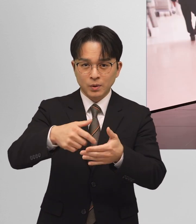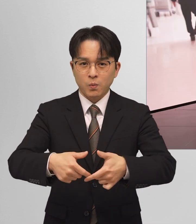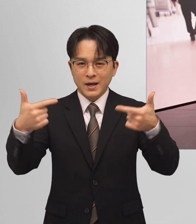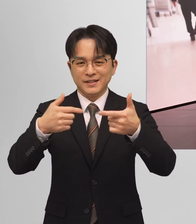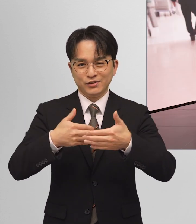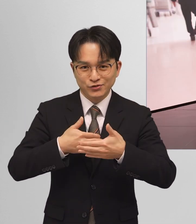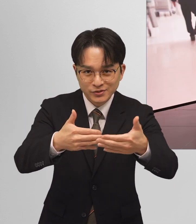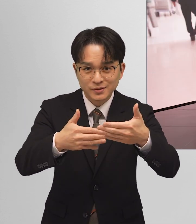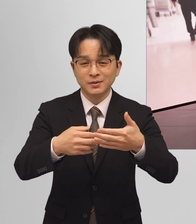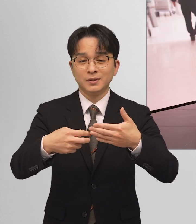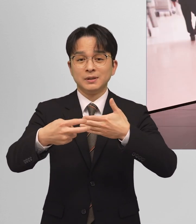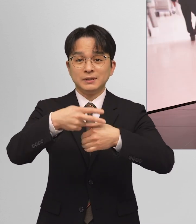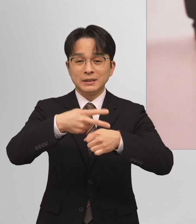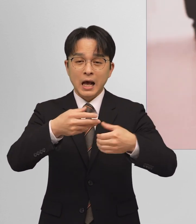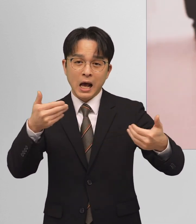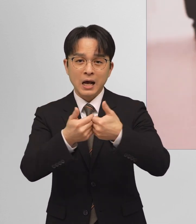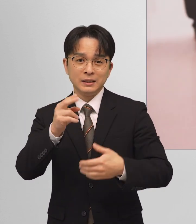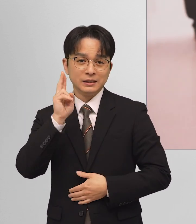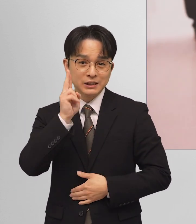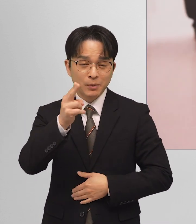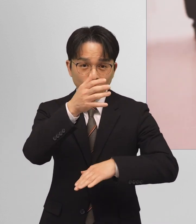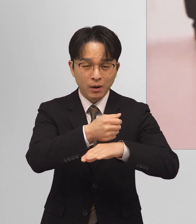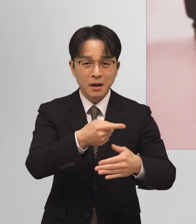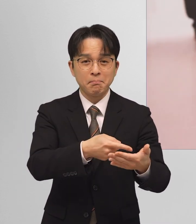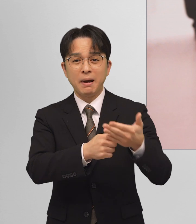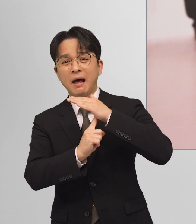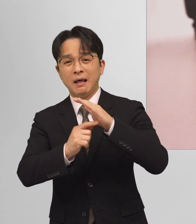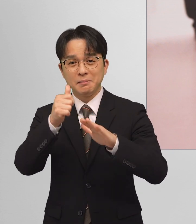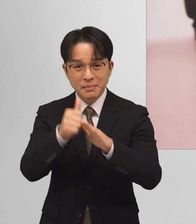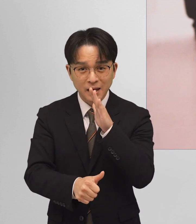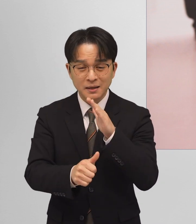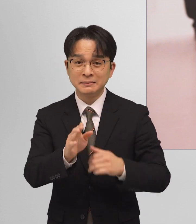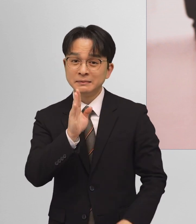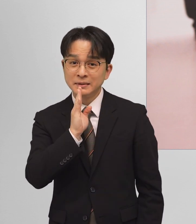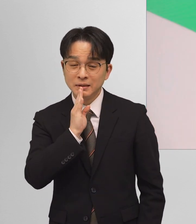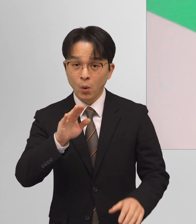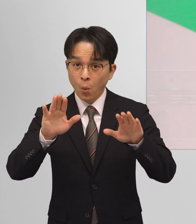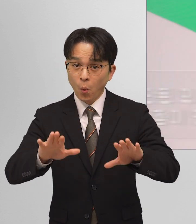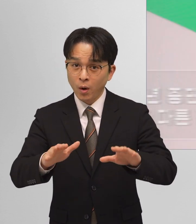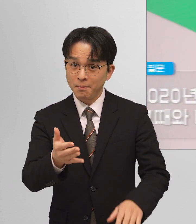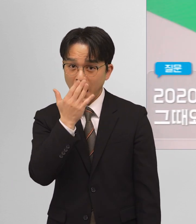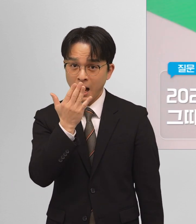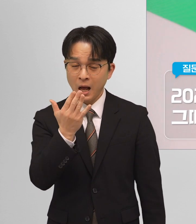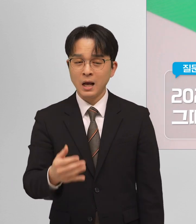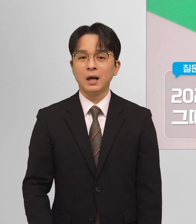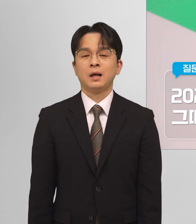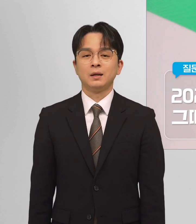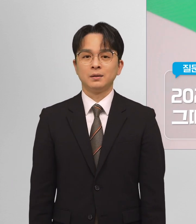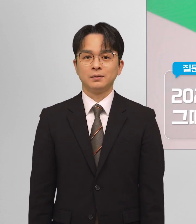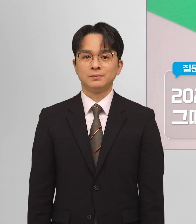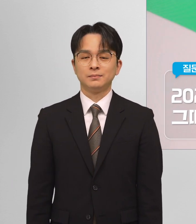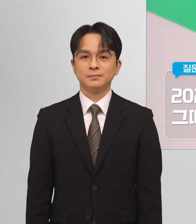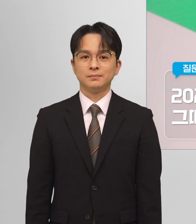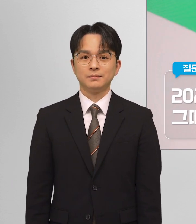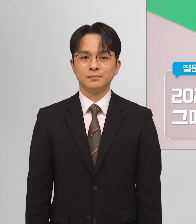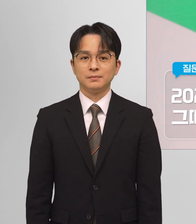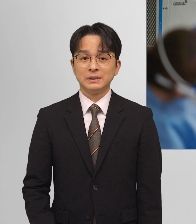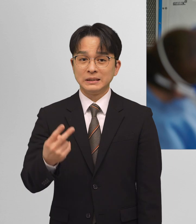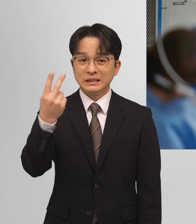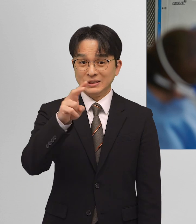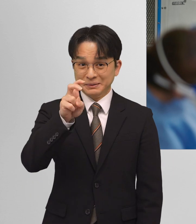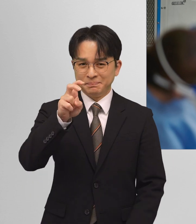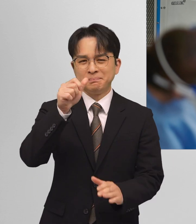정원 확대를 이게 추진했다가 이게 중단된 적이 있었던 걸로 기억하거든요. 그때와 좀 다른 점이 또 있다면 어떤 게